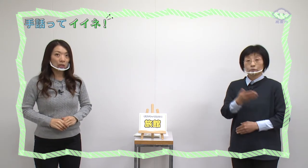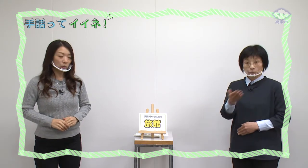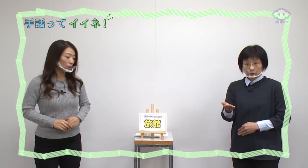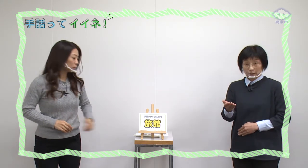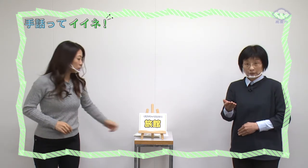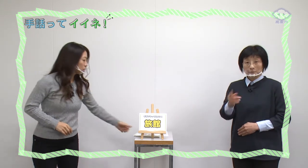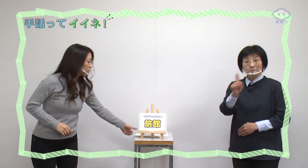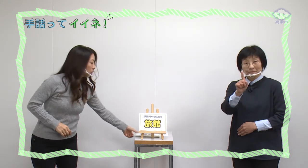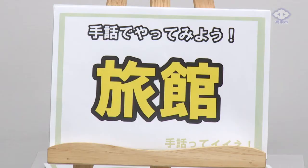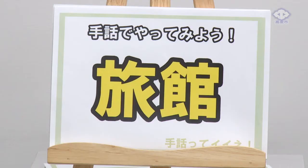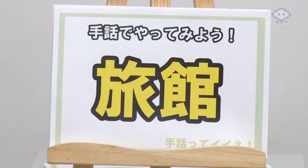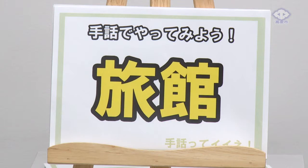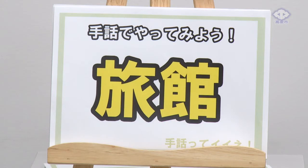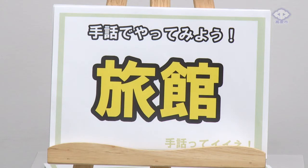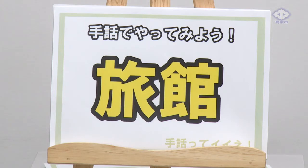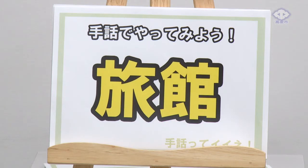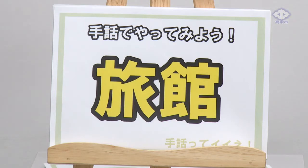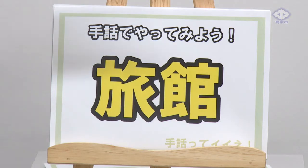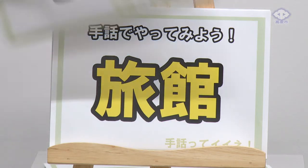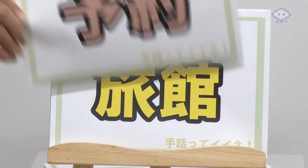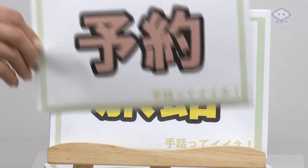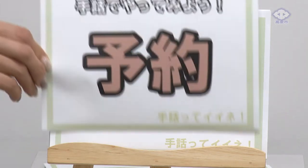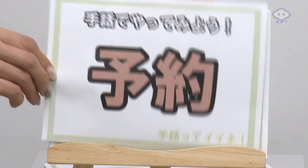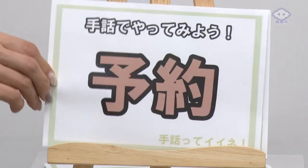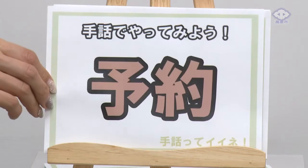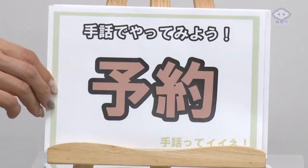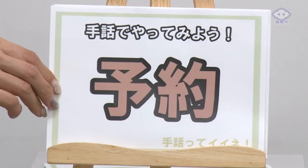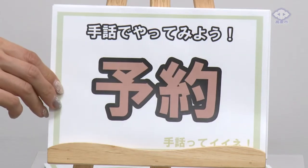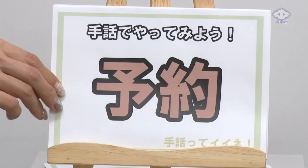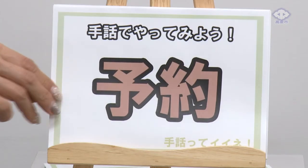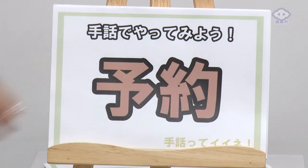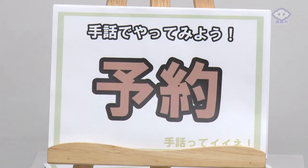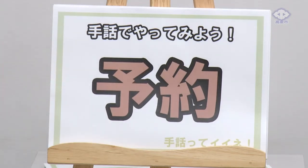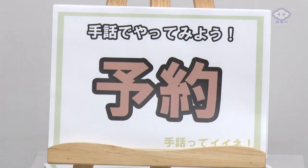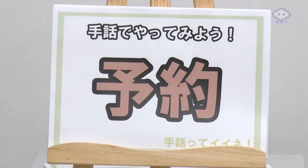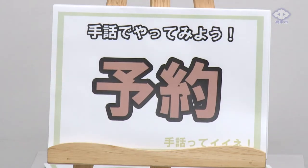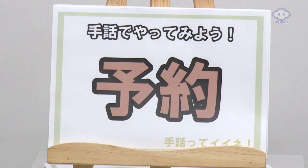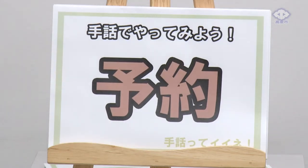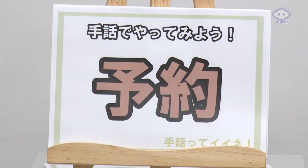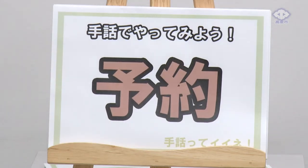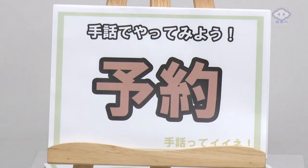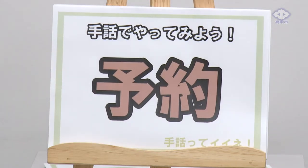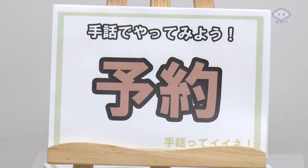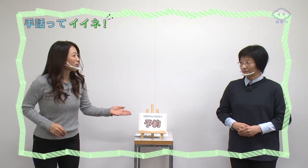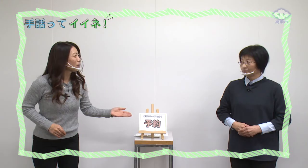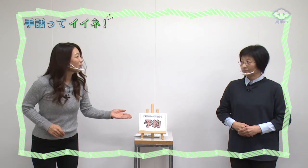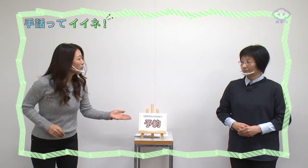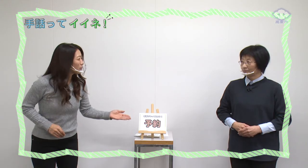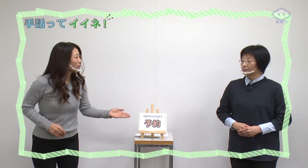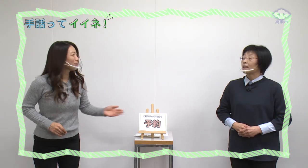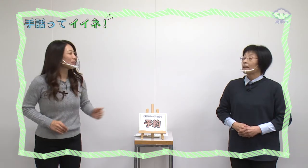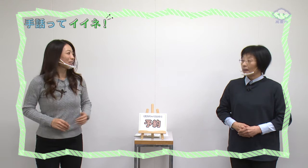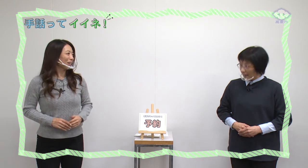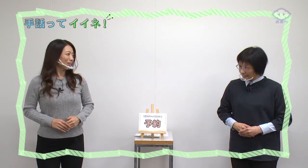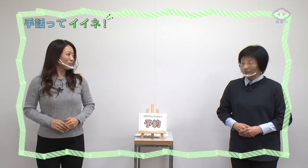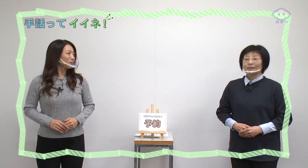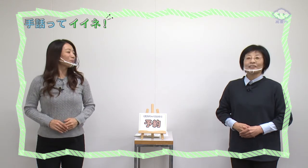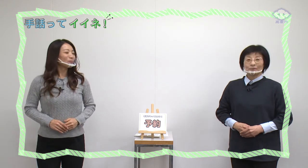最後です。こちらも重要なキーワードですね。予約、これはどう表現しますか。 はい、わかりました